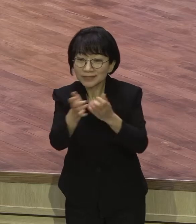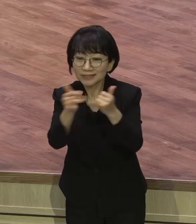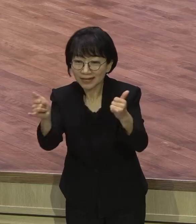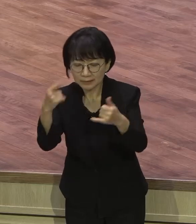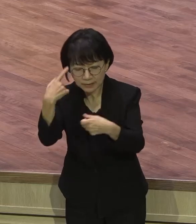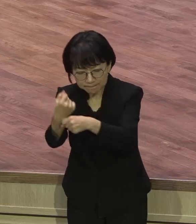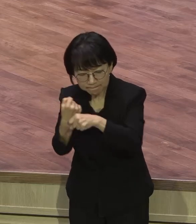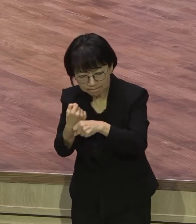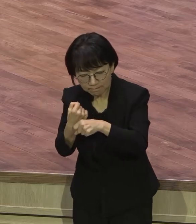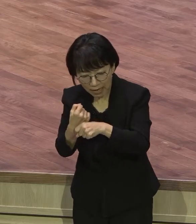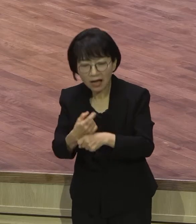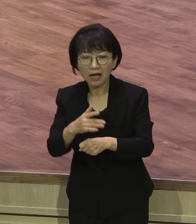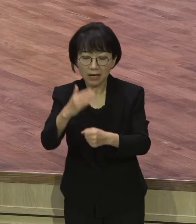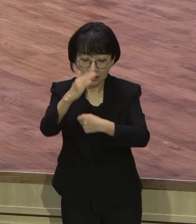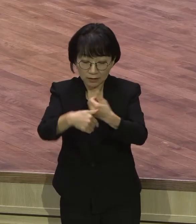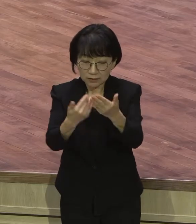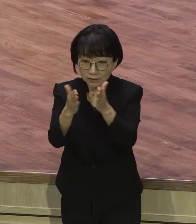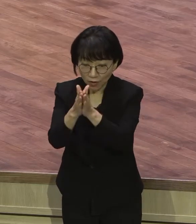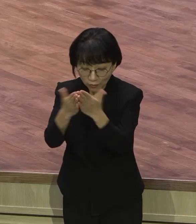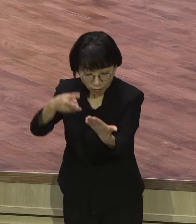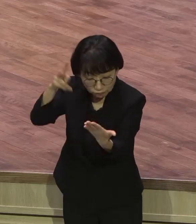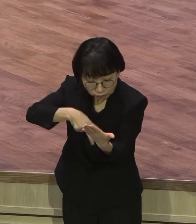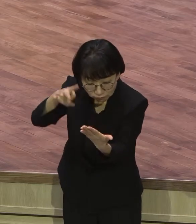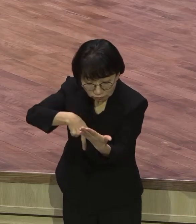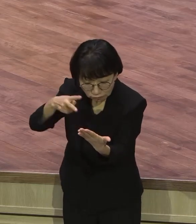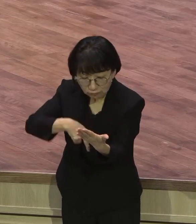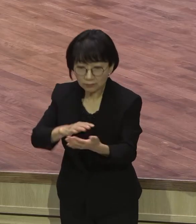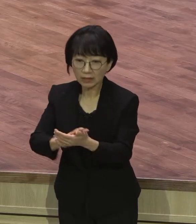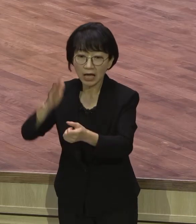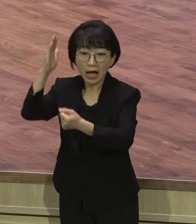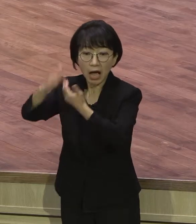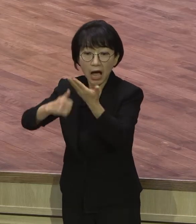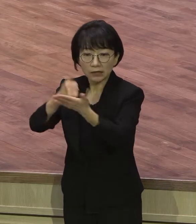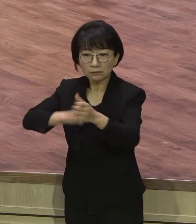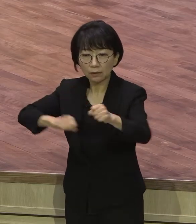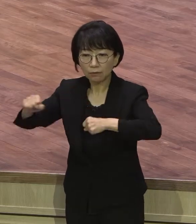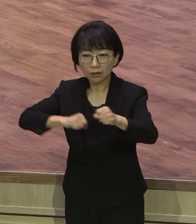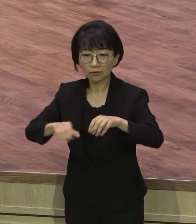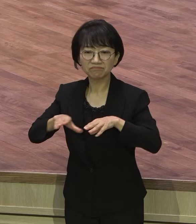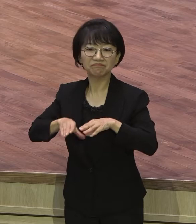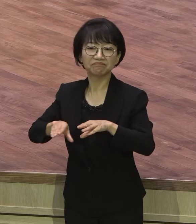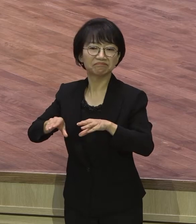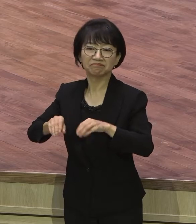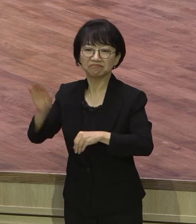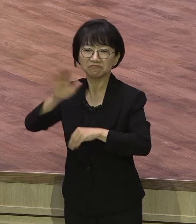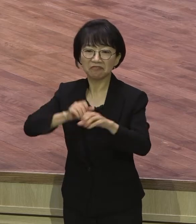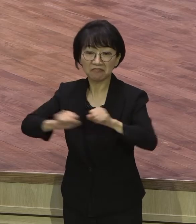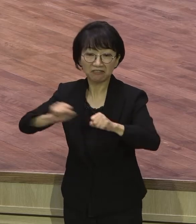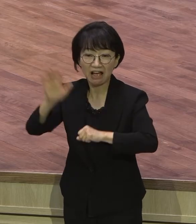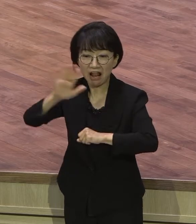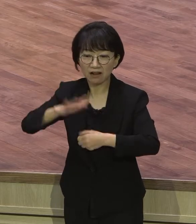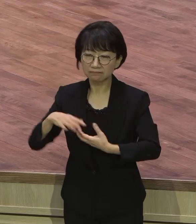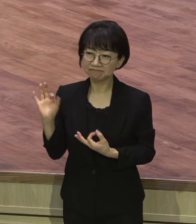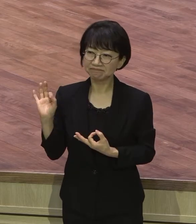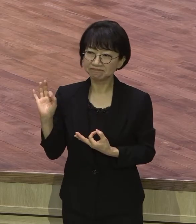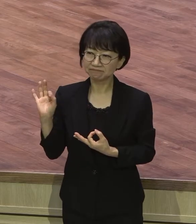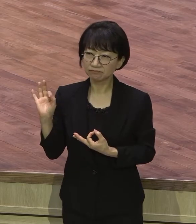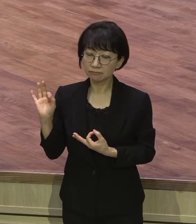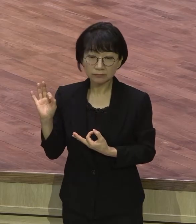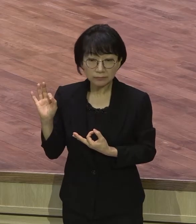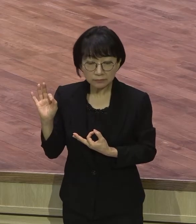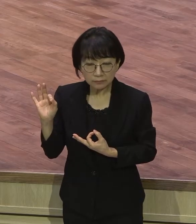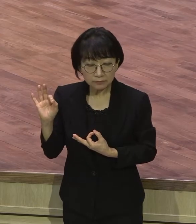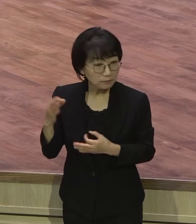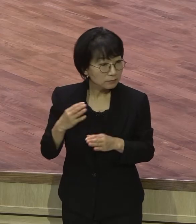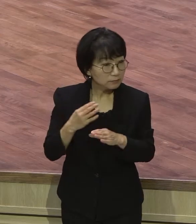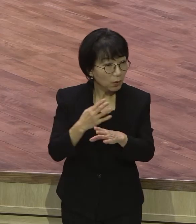내렸습니다. 성경에서 하나님이 활동을 중단할 때가 있었다. 그때는 바로